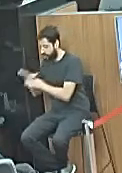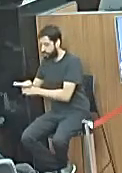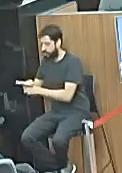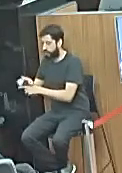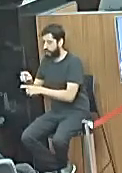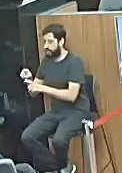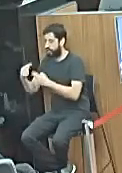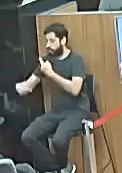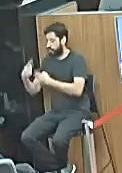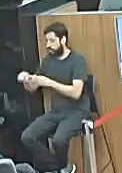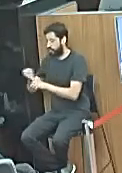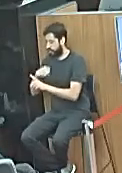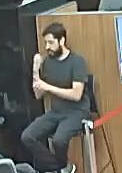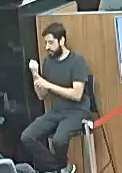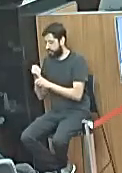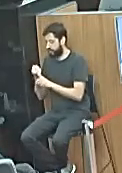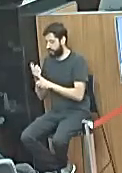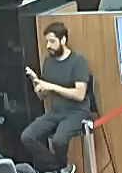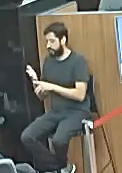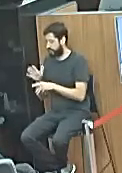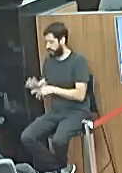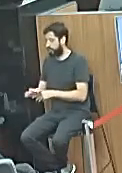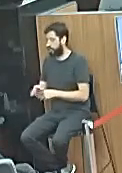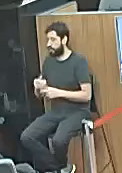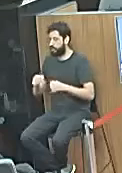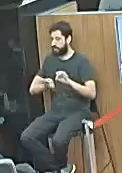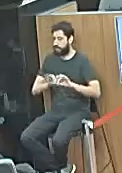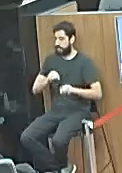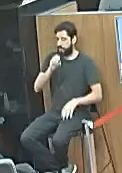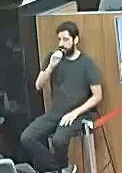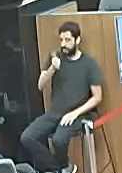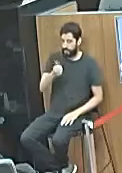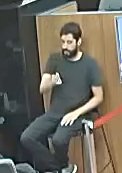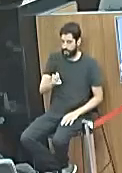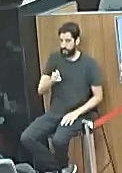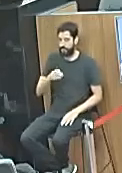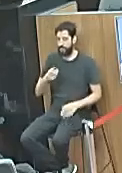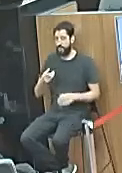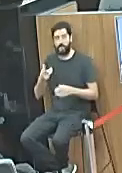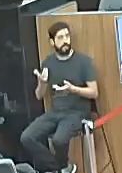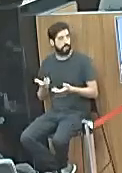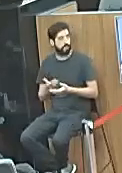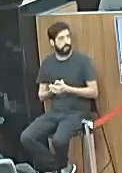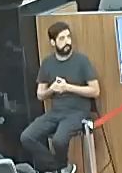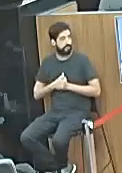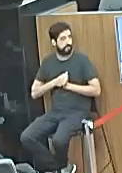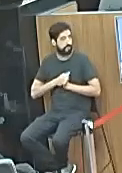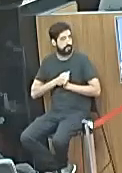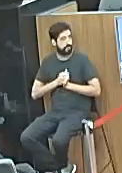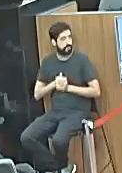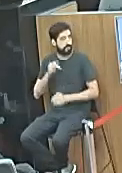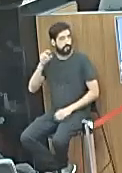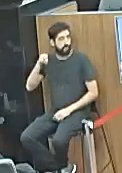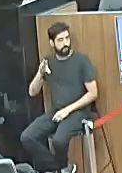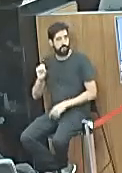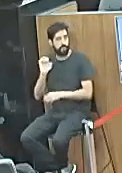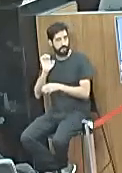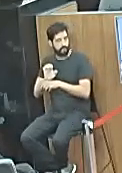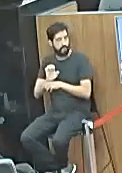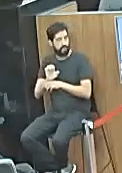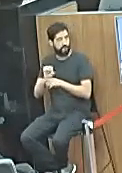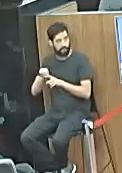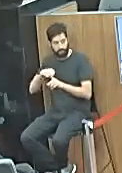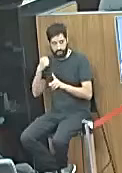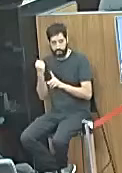social do programa 0 65 para o fundo estadual de assistência social essa ação foi colocada na unidade